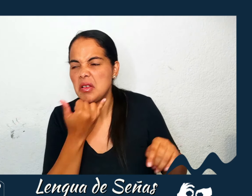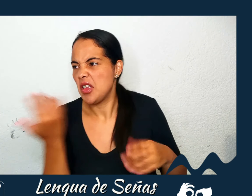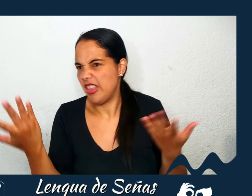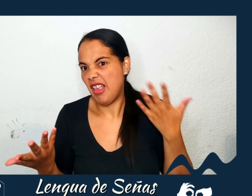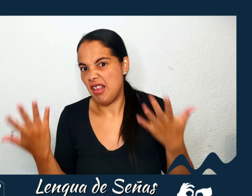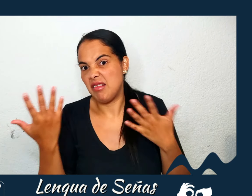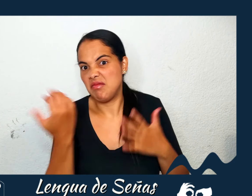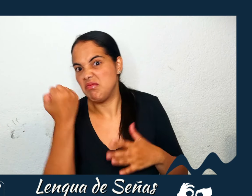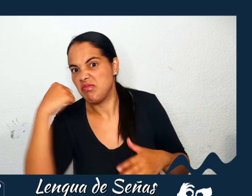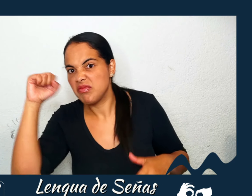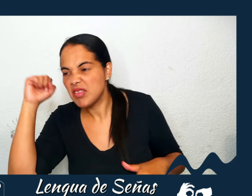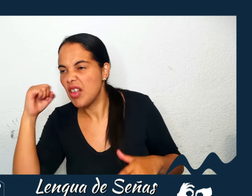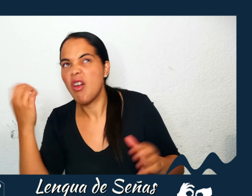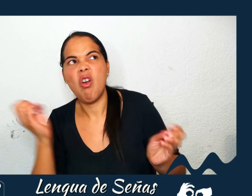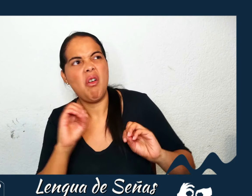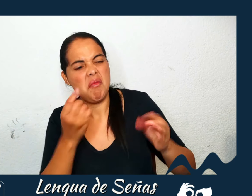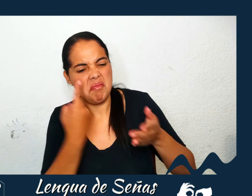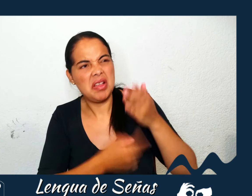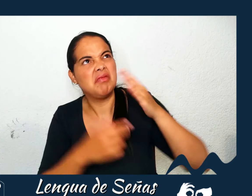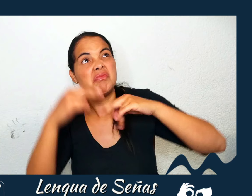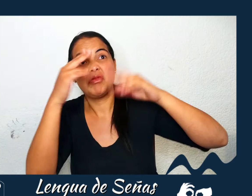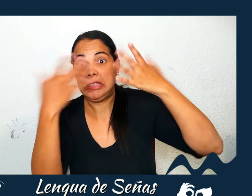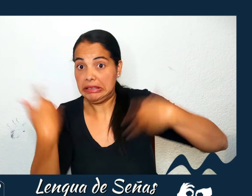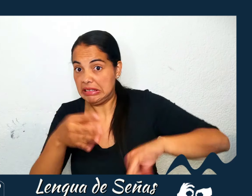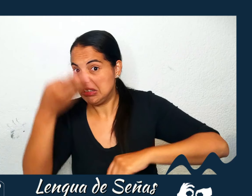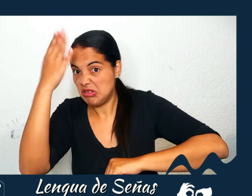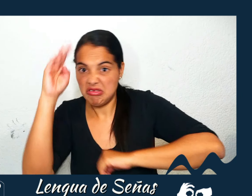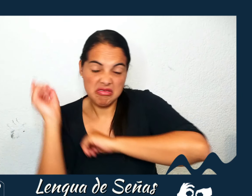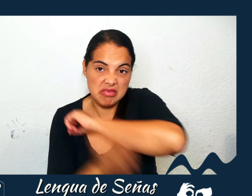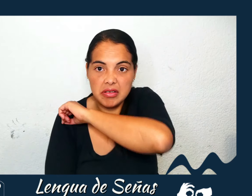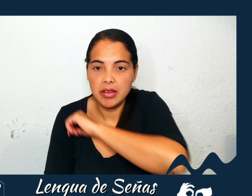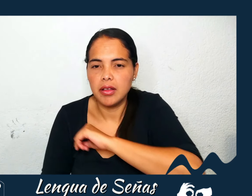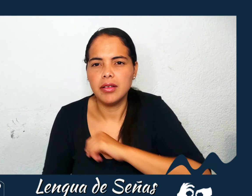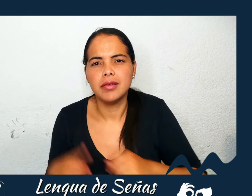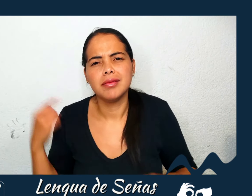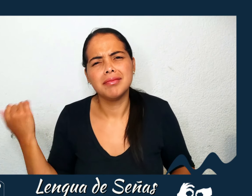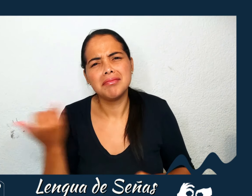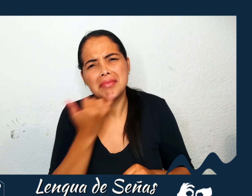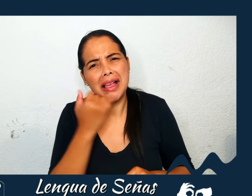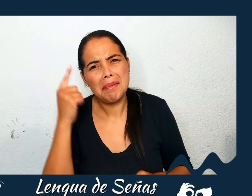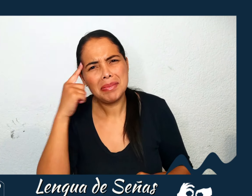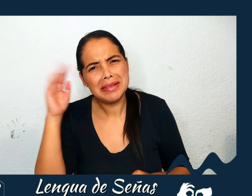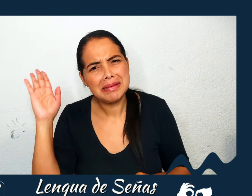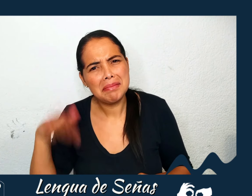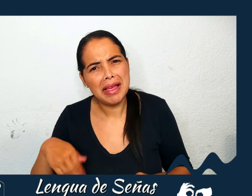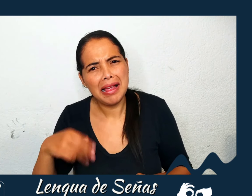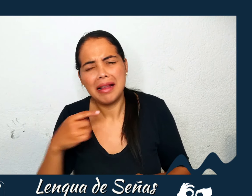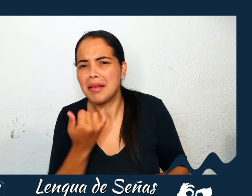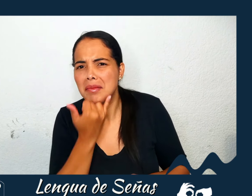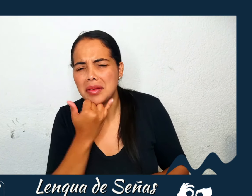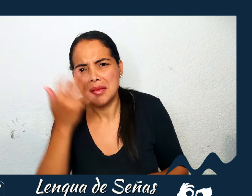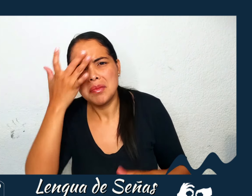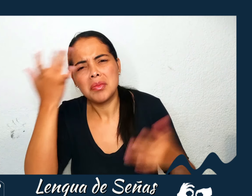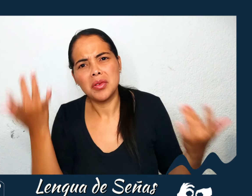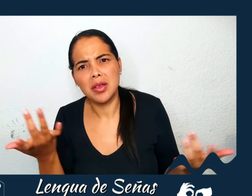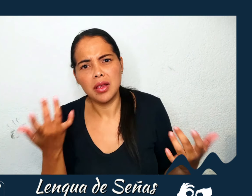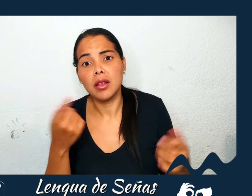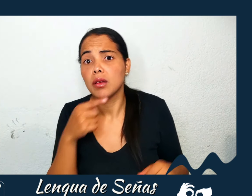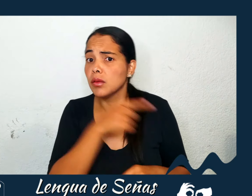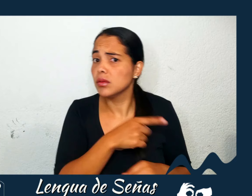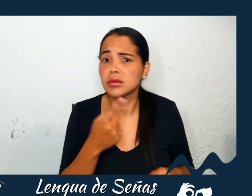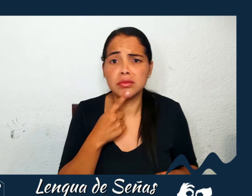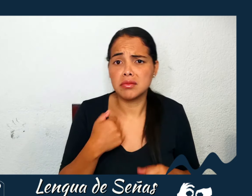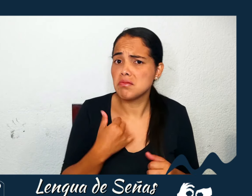que la desobediencia podía traer juicio de Dios, podía traer castigo, y mencionan varios ejemplos para recordarles de que